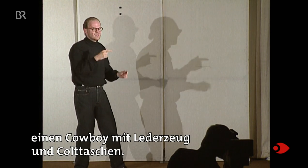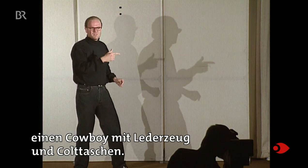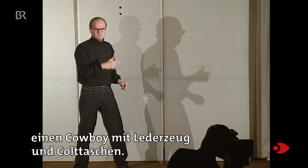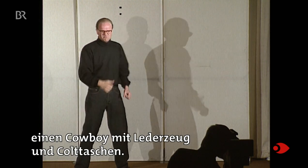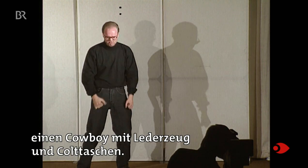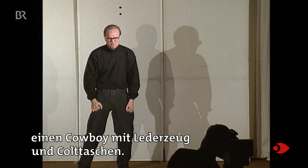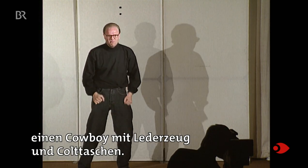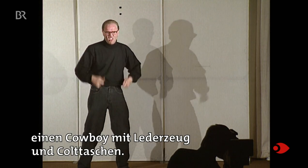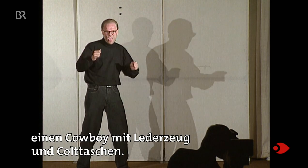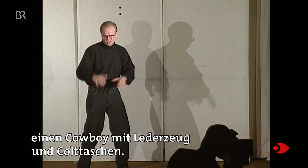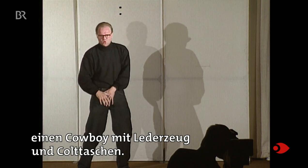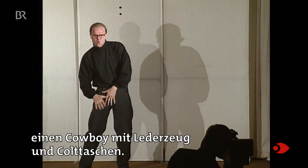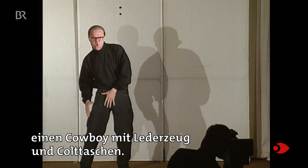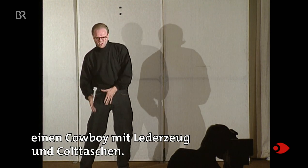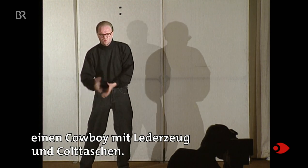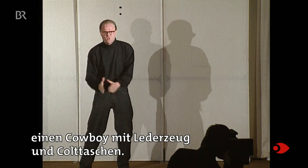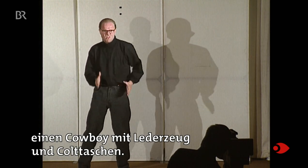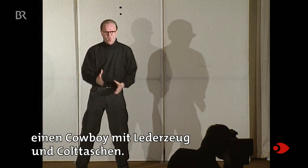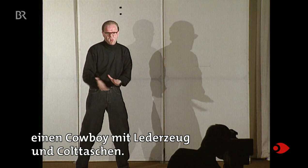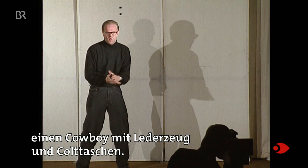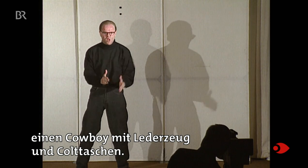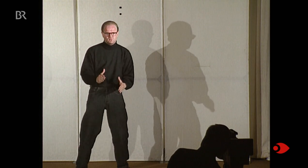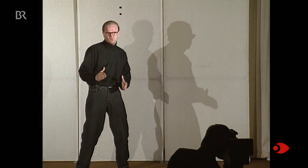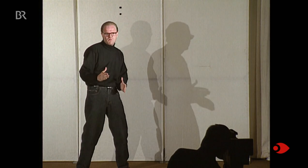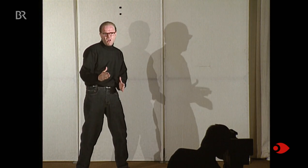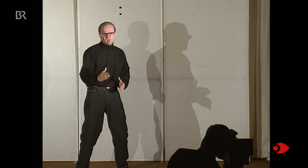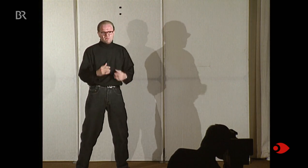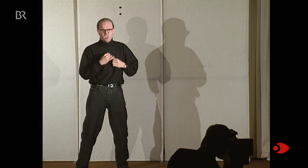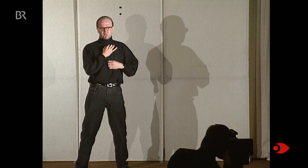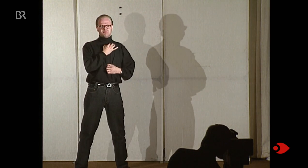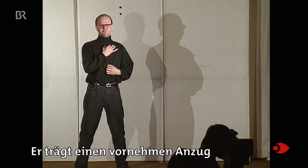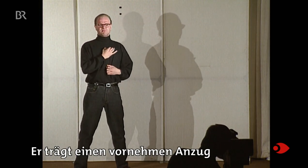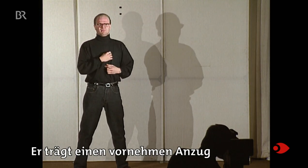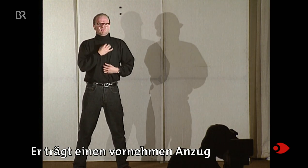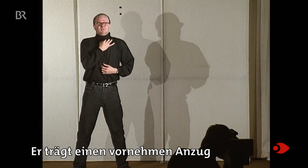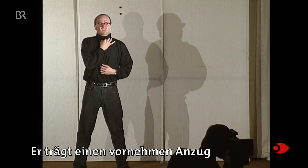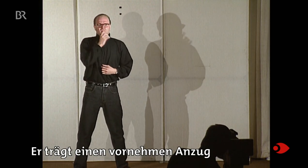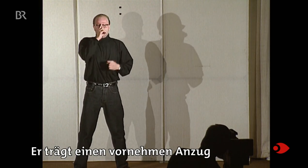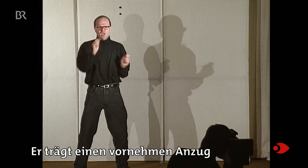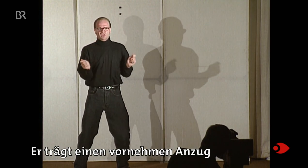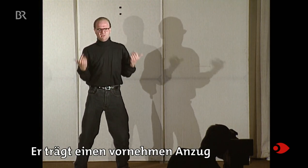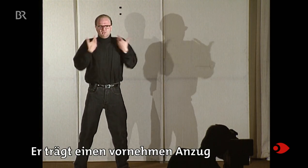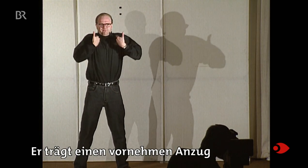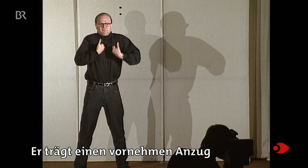Cowboy mit Lederzeug und Colt-Taschen. Er trägt einen vornehmen Anzug